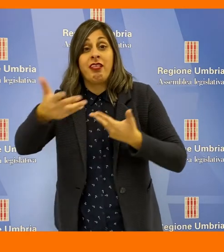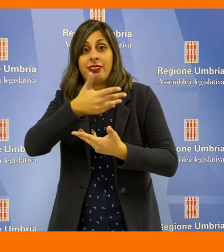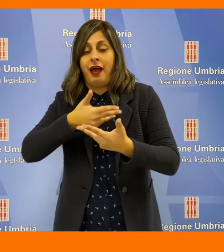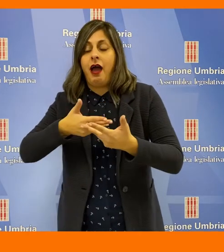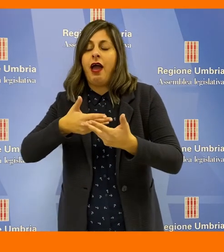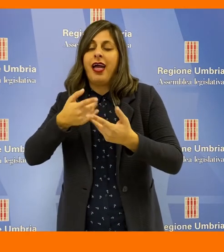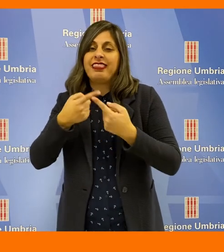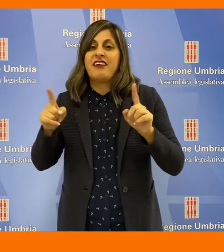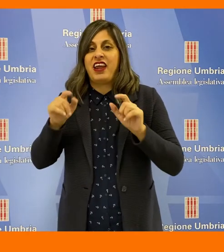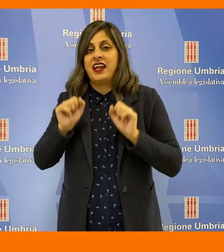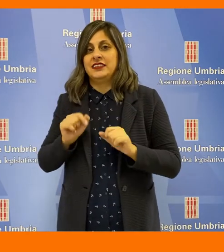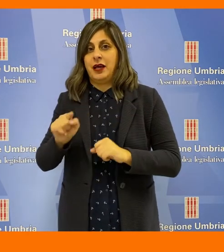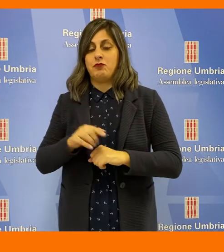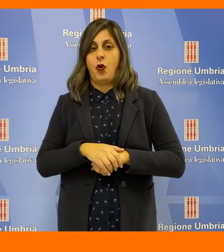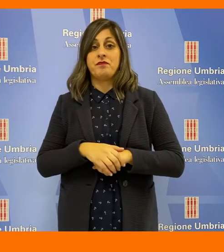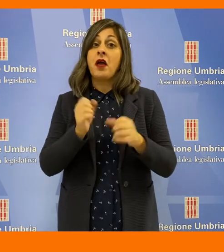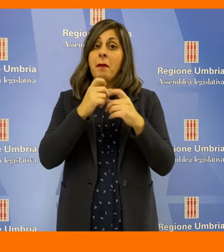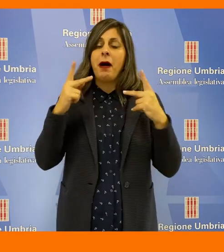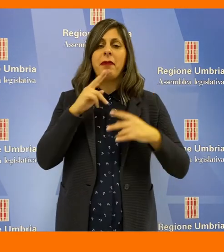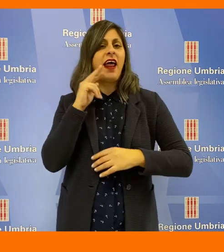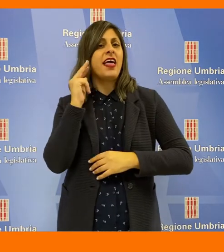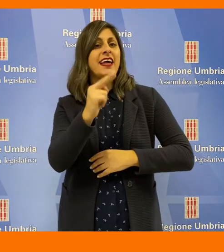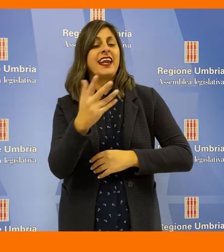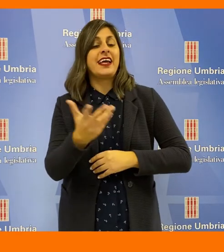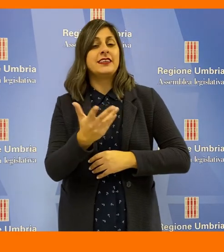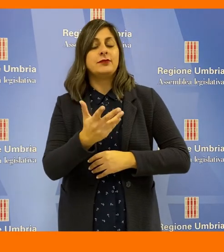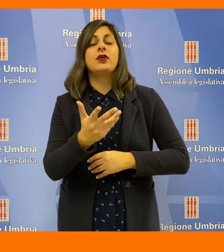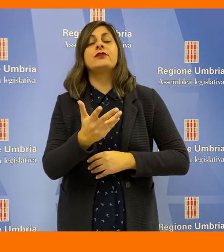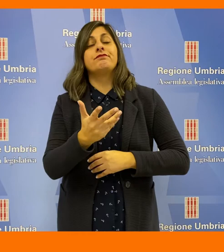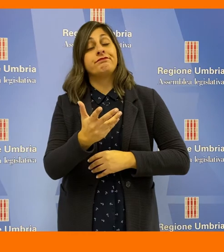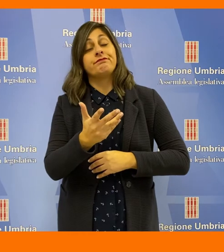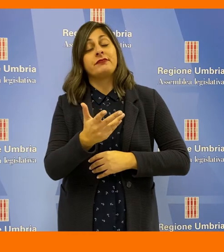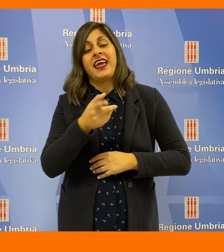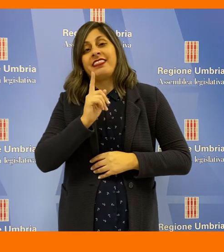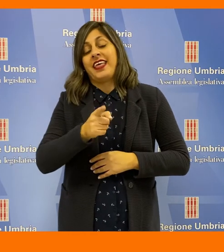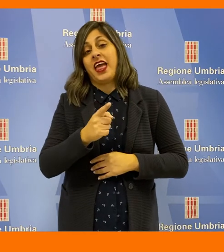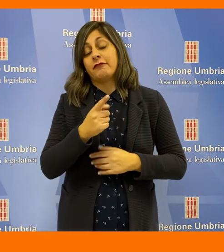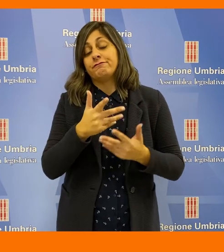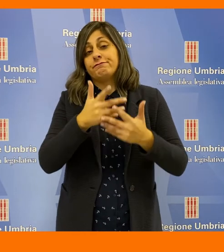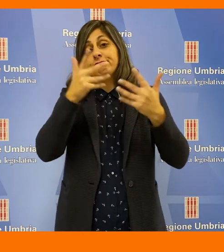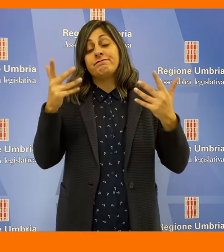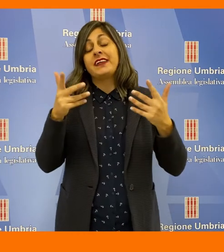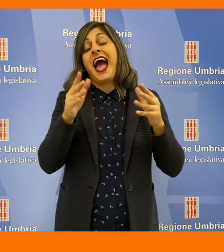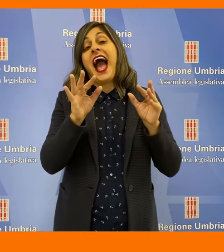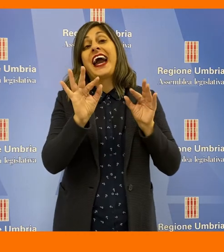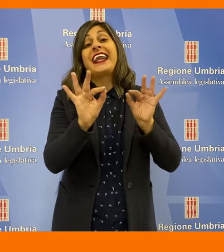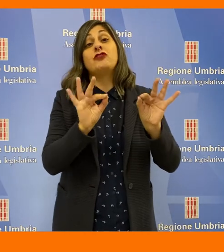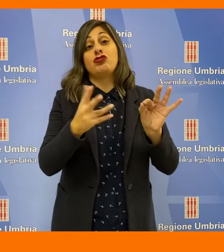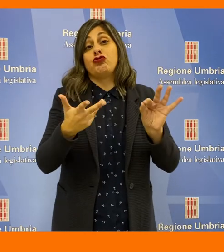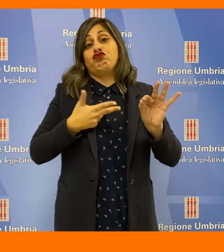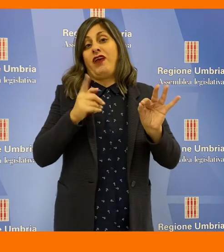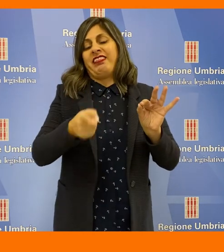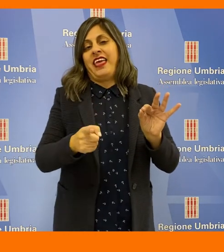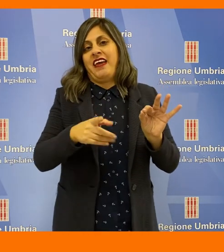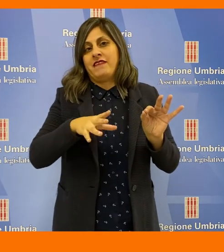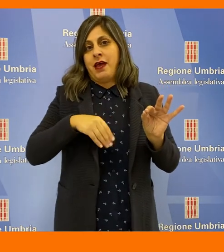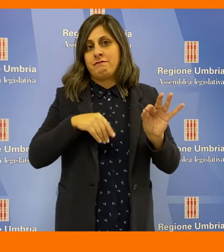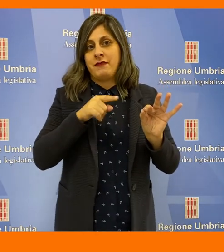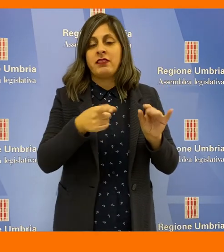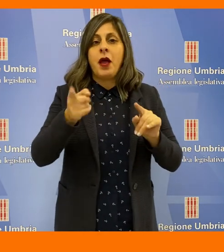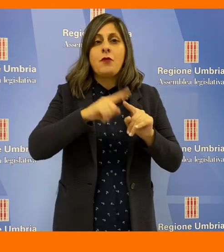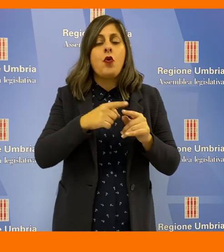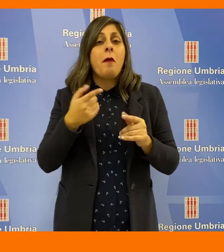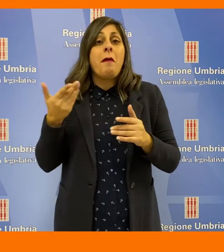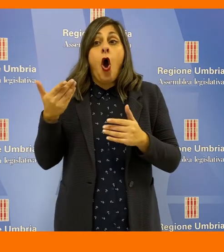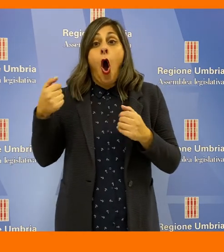andrà a regolamentare la nostra socialità e può fare la differenza. Fabio Paparelli ha replicato che deve essere riconosciuta l'esistenza di